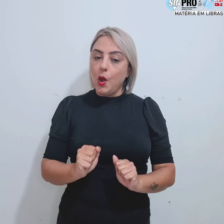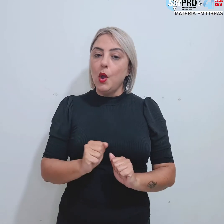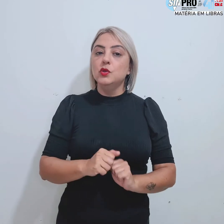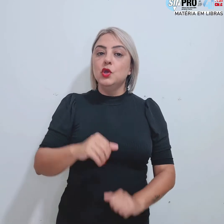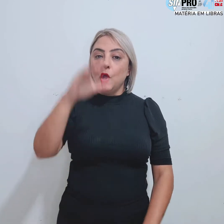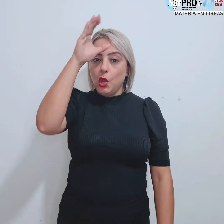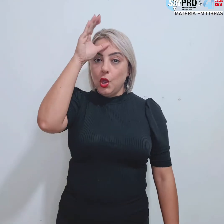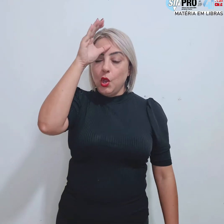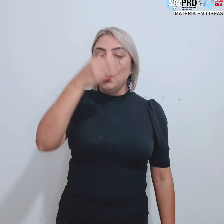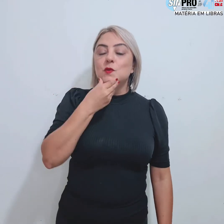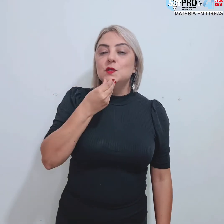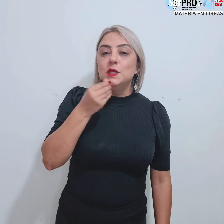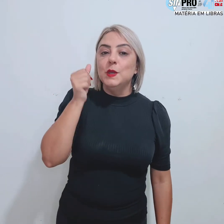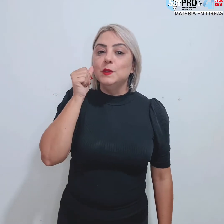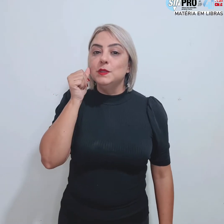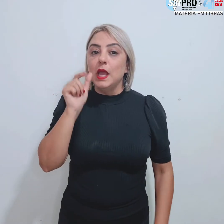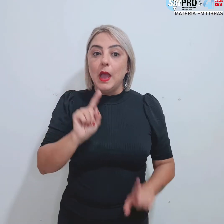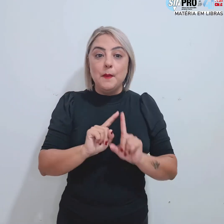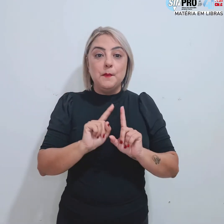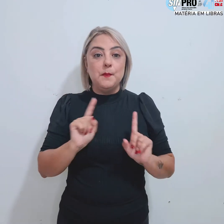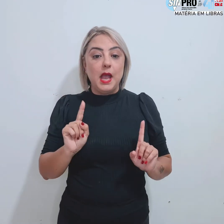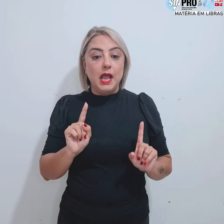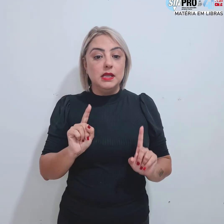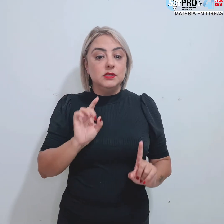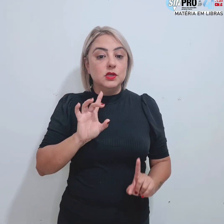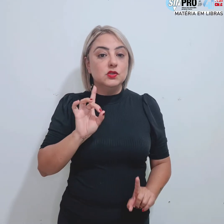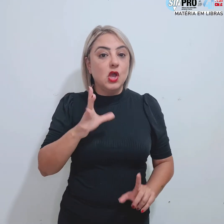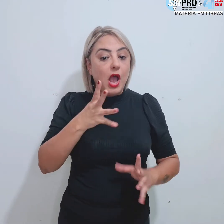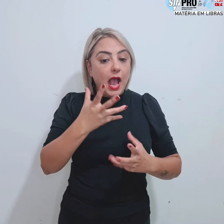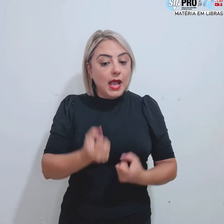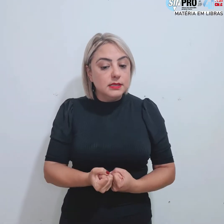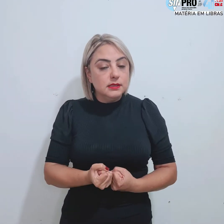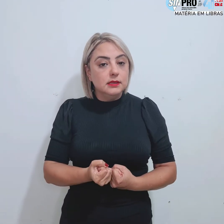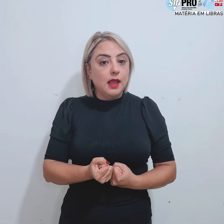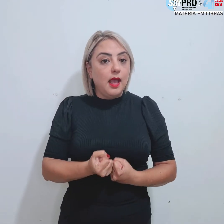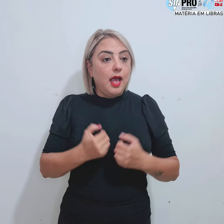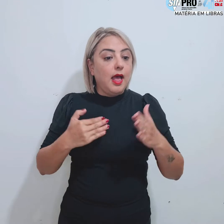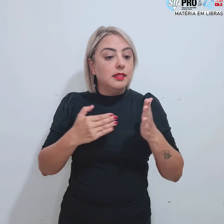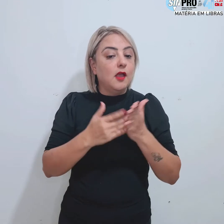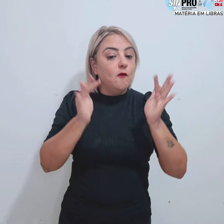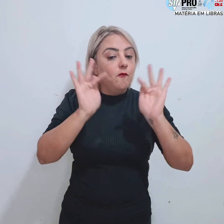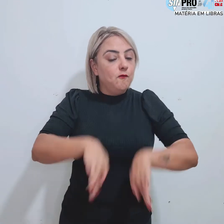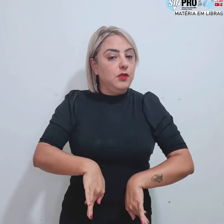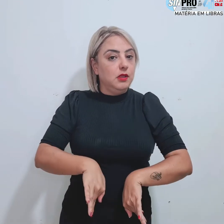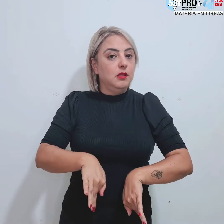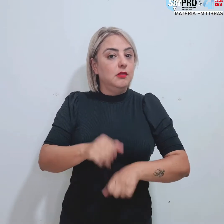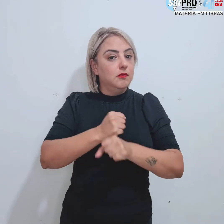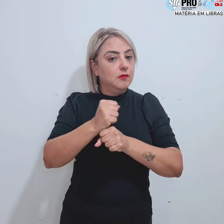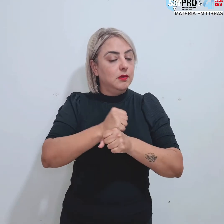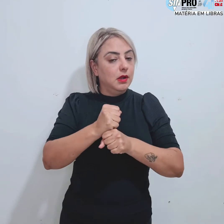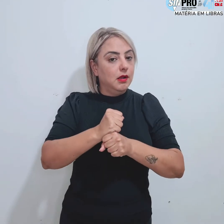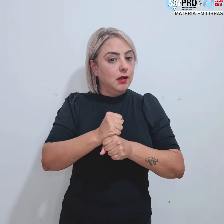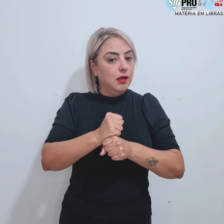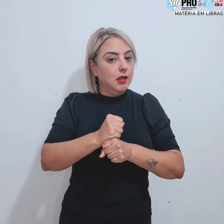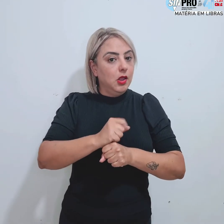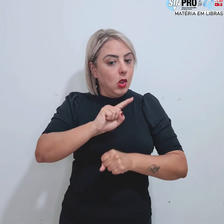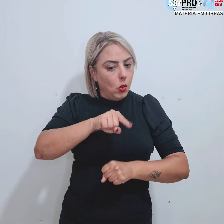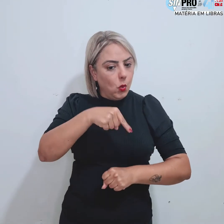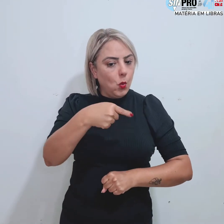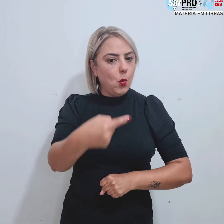chamar de tia ou de tio. Mas isso, eu só ia aceitar até o fim do ano. A partir do